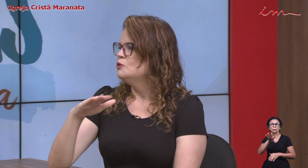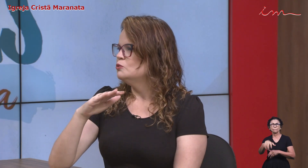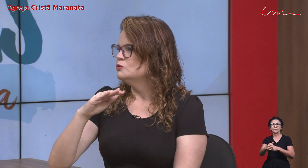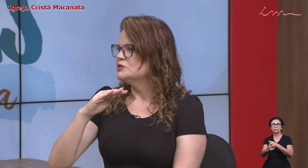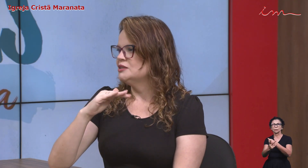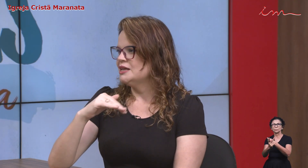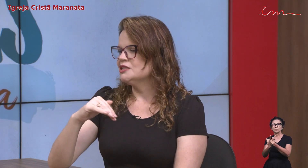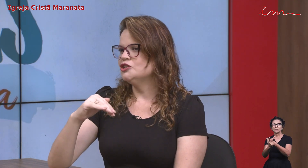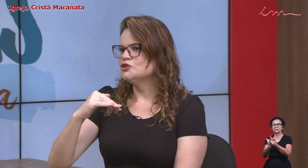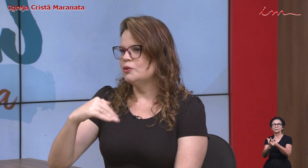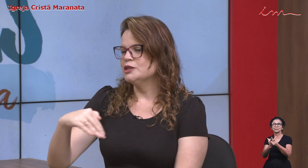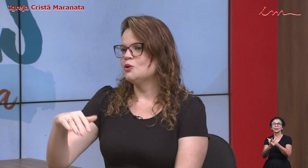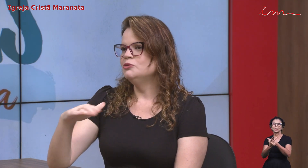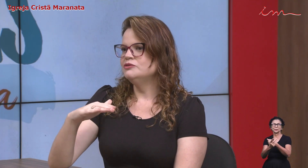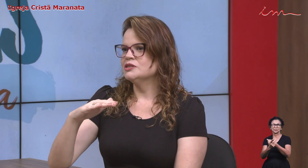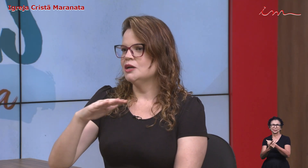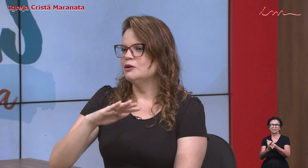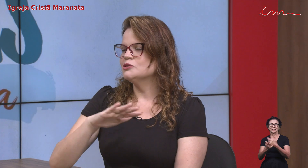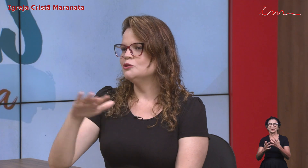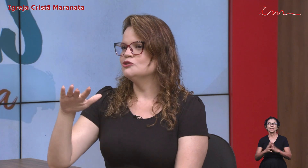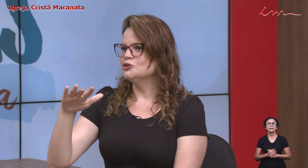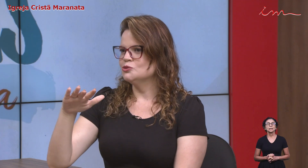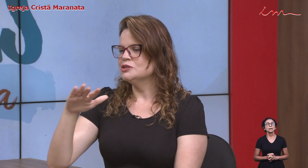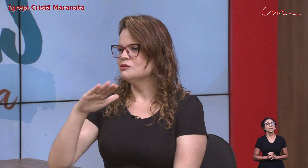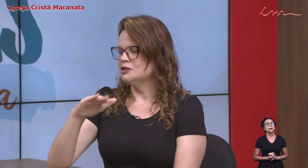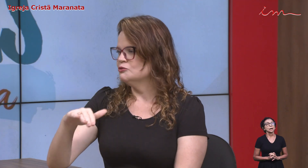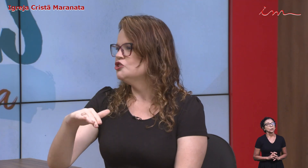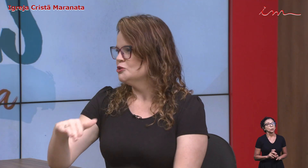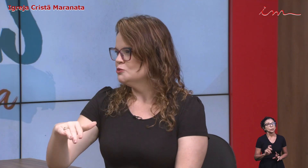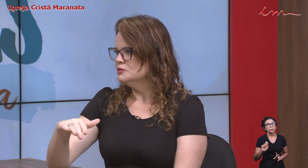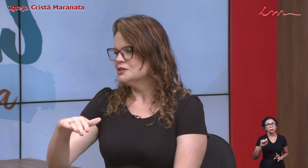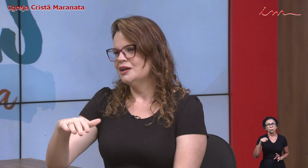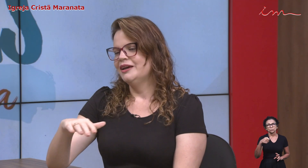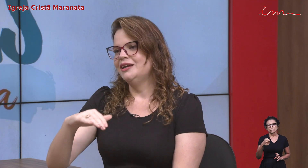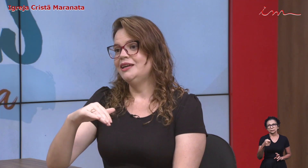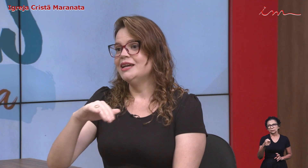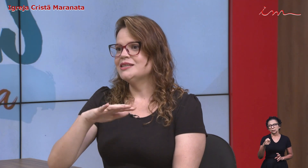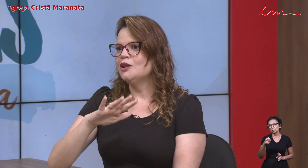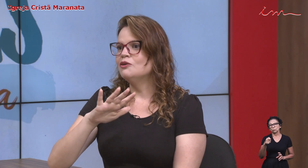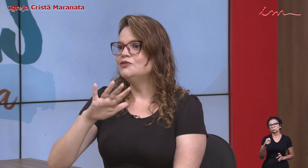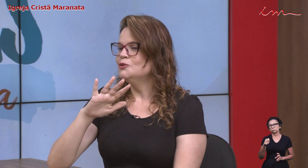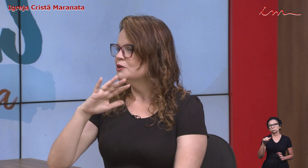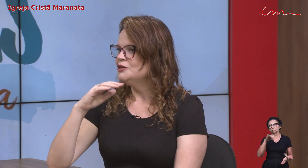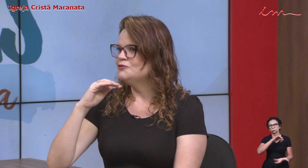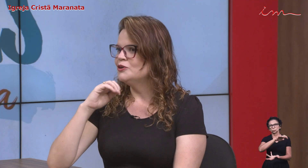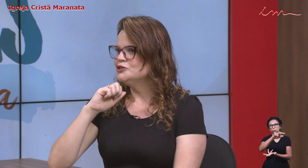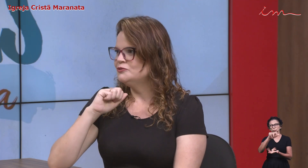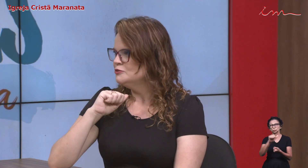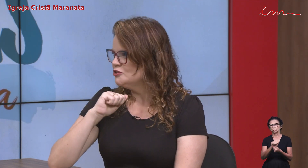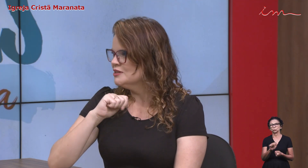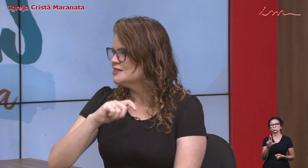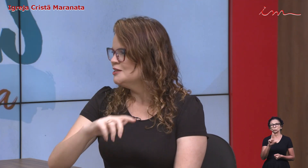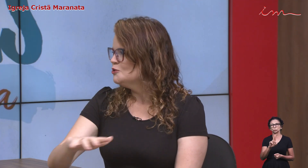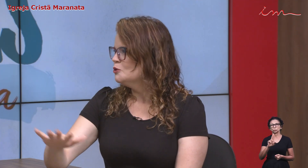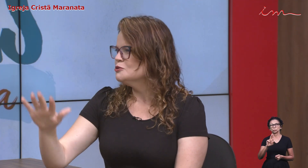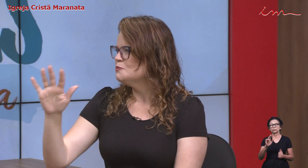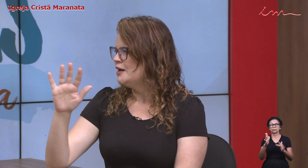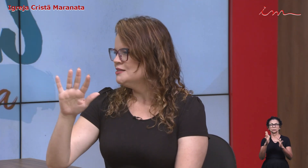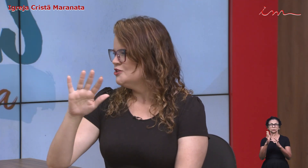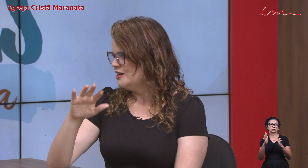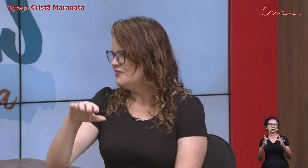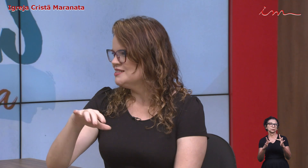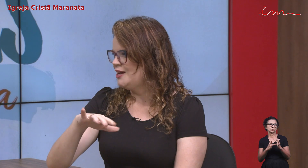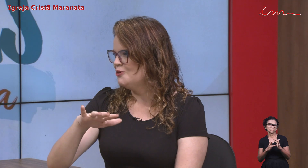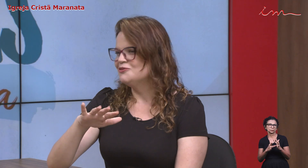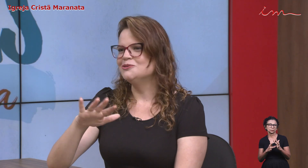né? Os sinais que a gente conhece como universal é o Senhor Jesus, que é o sinal de Jesus, e esse I love you que foi difundido, assim, em todos os